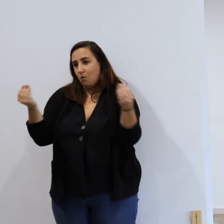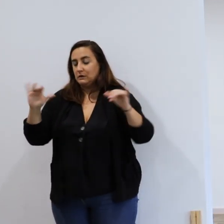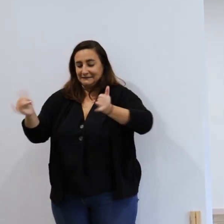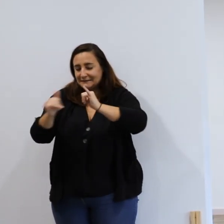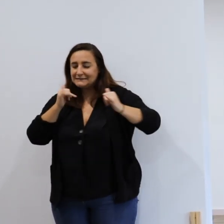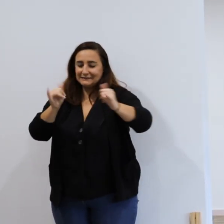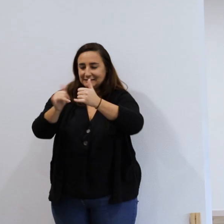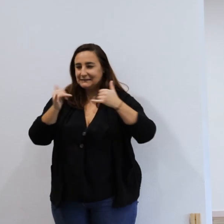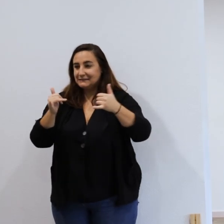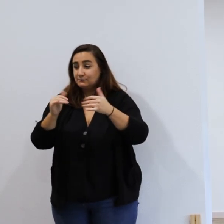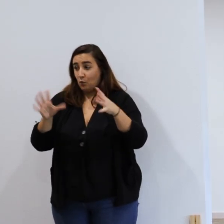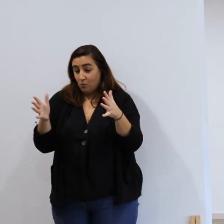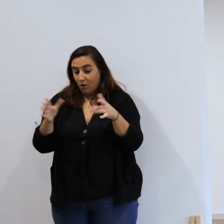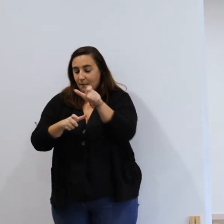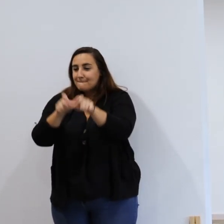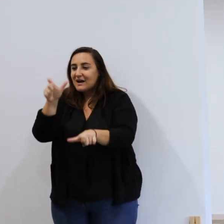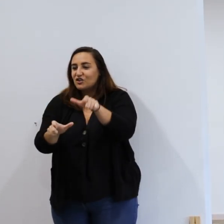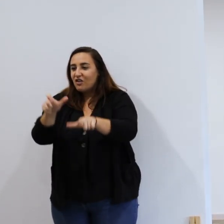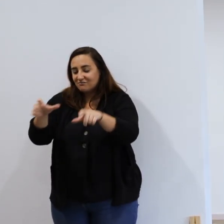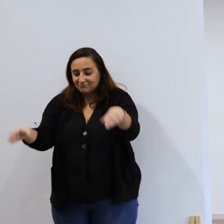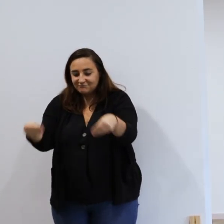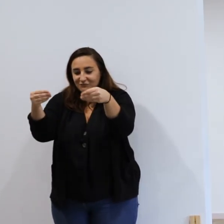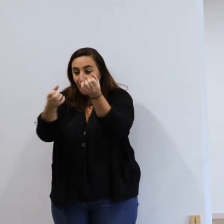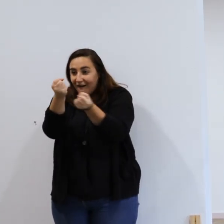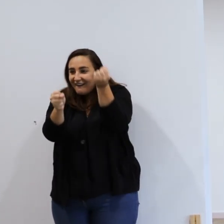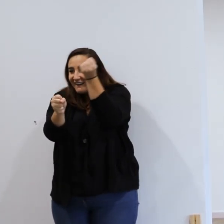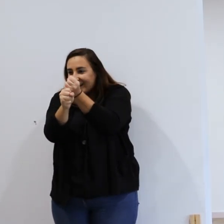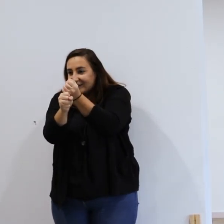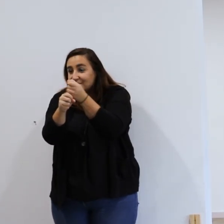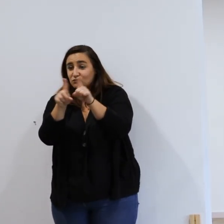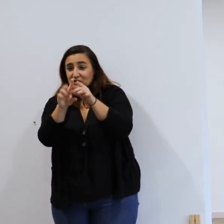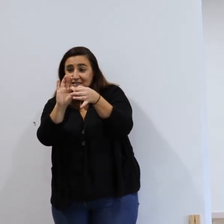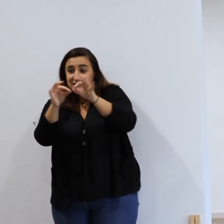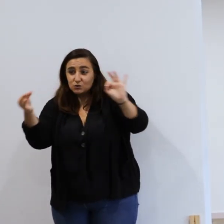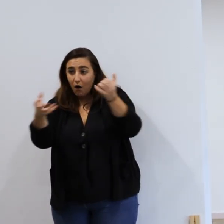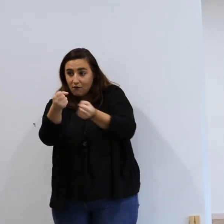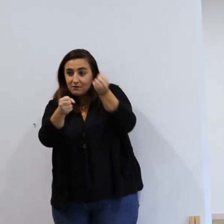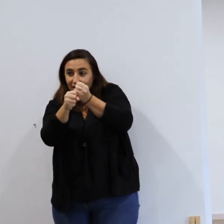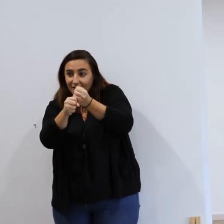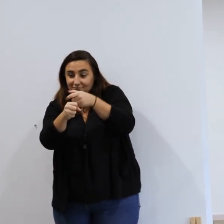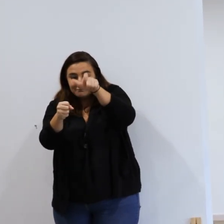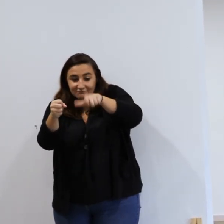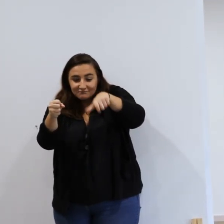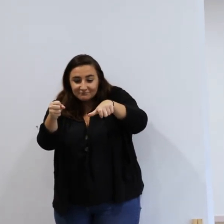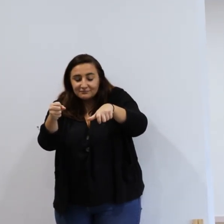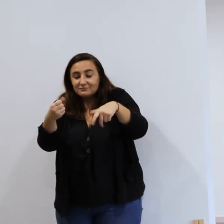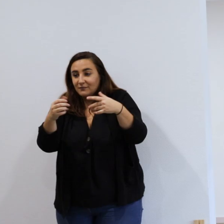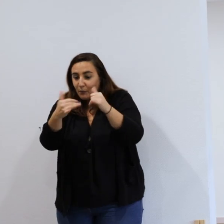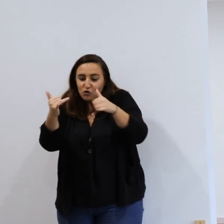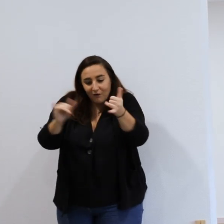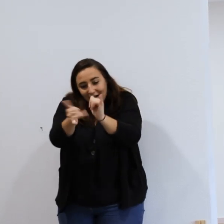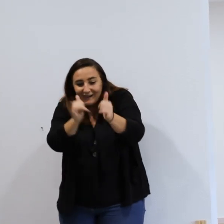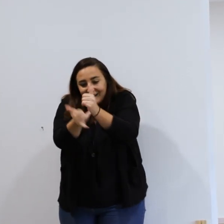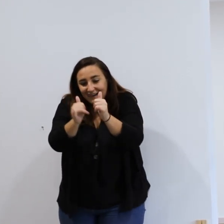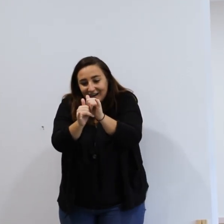Et je choisissais mes personnages. Et ensuite, je leur créais des histoires. Aujourd'hui, je fais la même chose, plus avec des jouets,